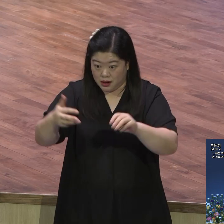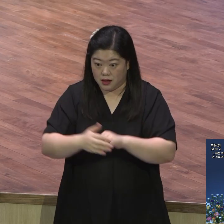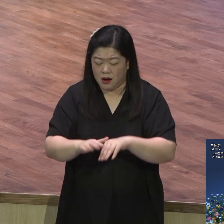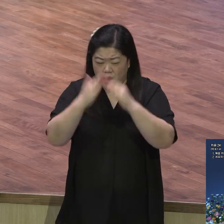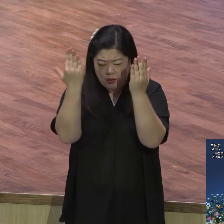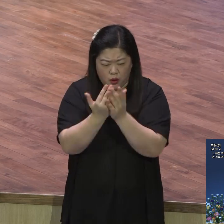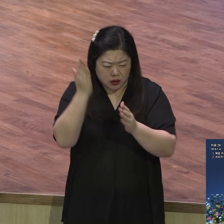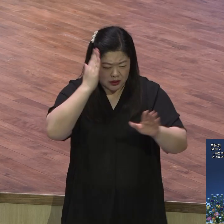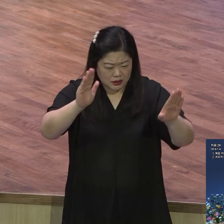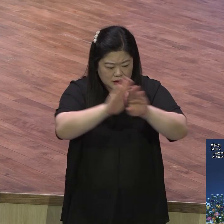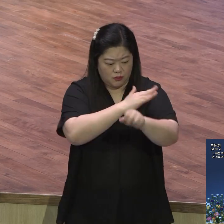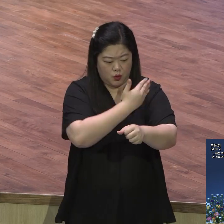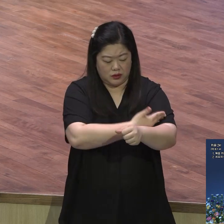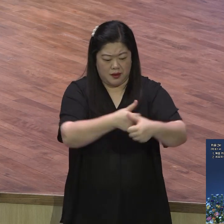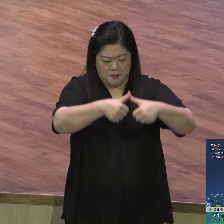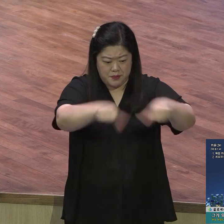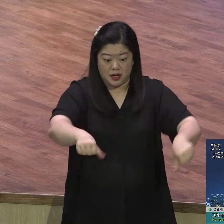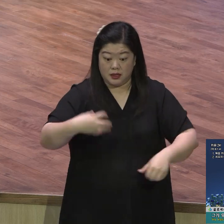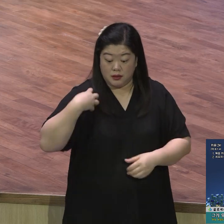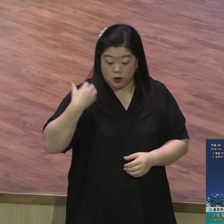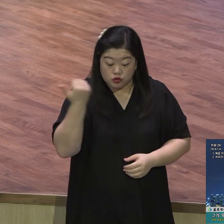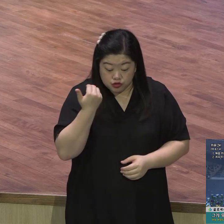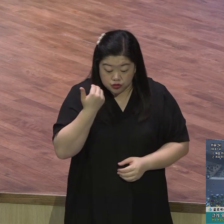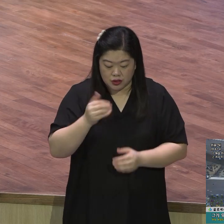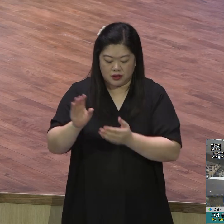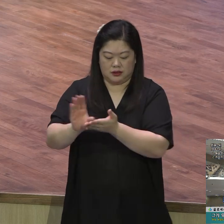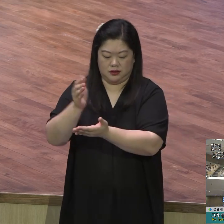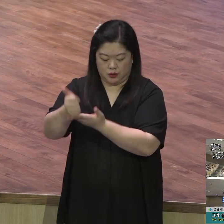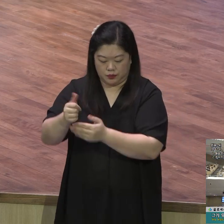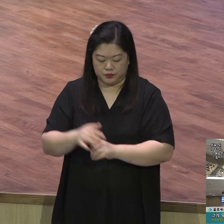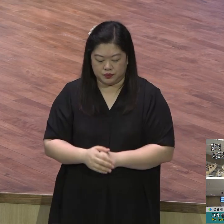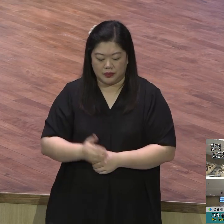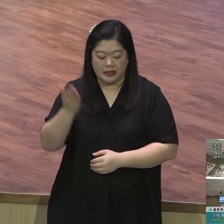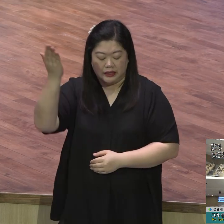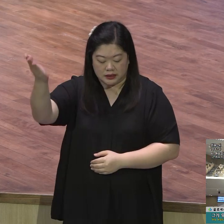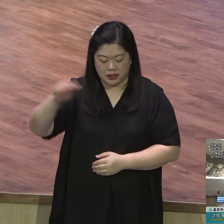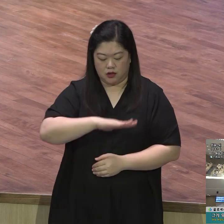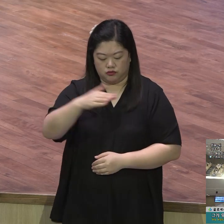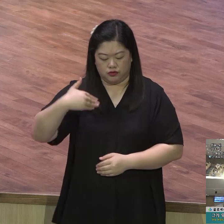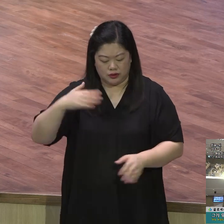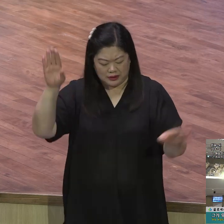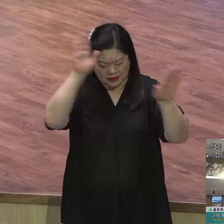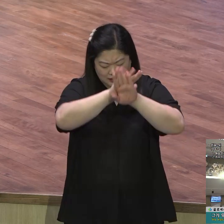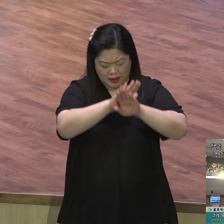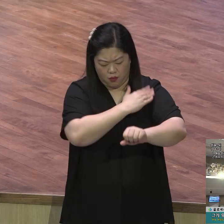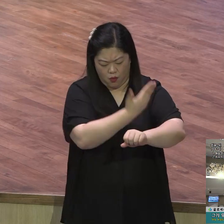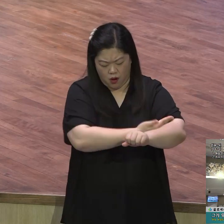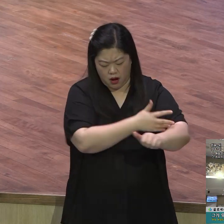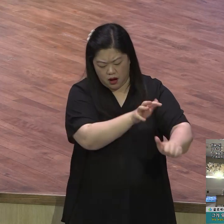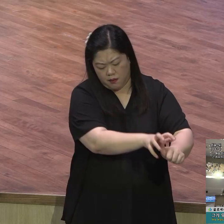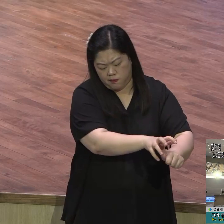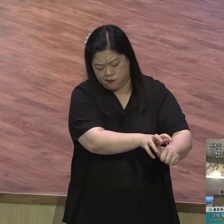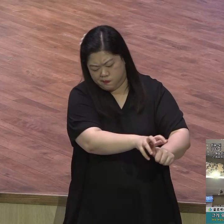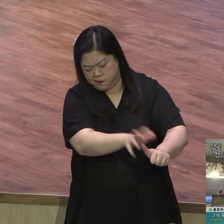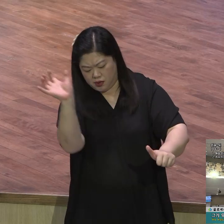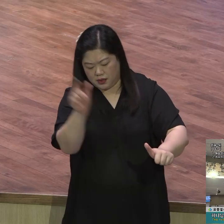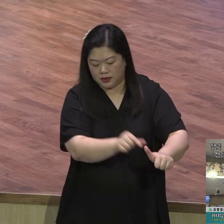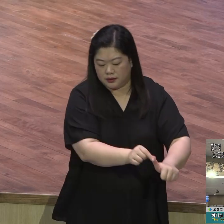예수다. 그가 우리를 흑암의 권세자 건져냈사 흑암의 권세자 우리 건져냈사